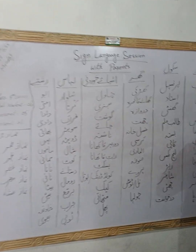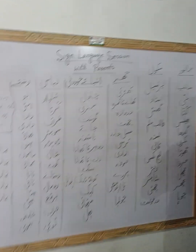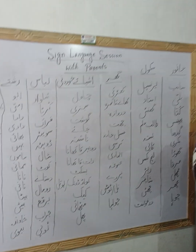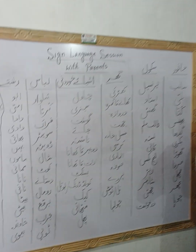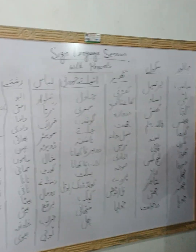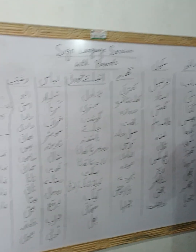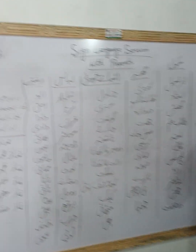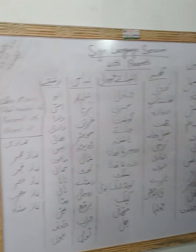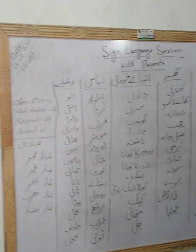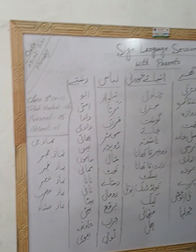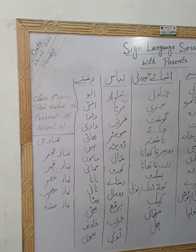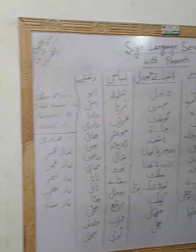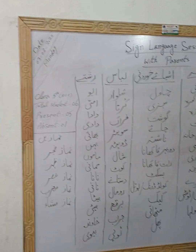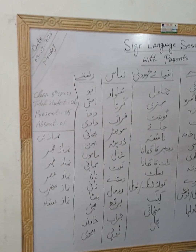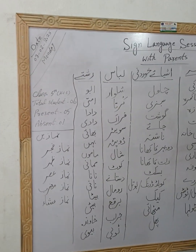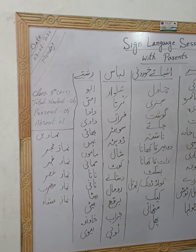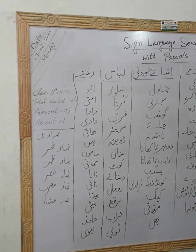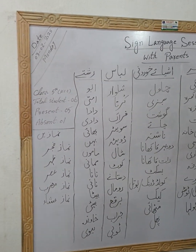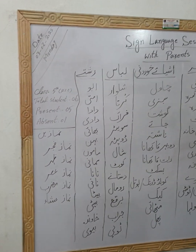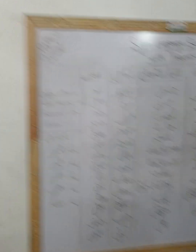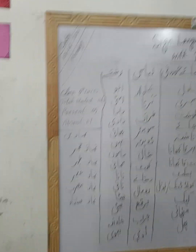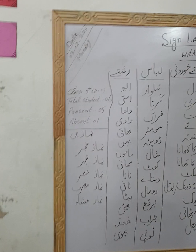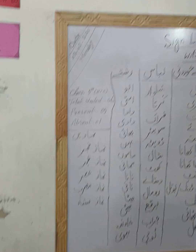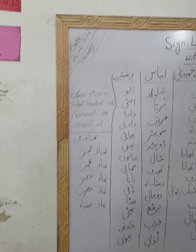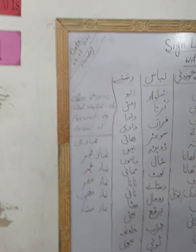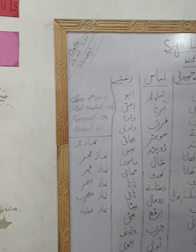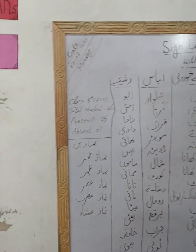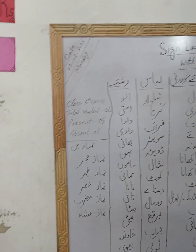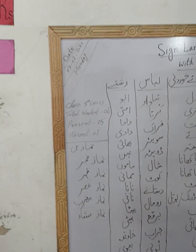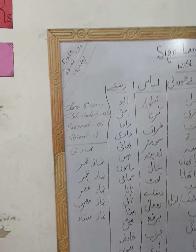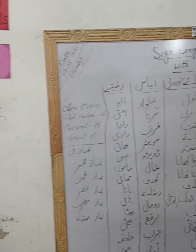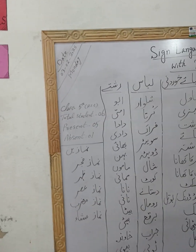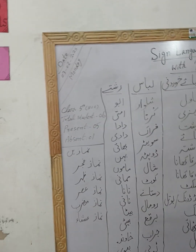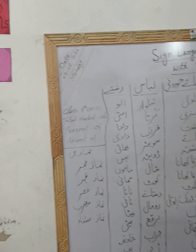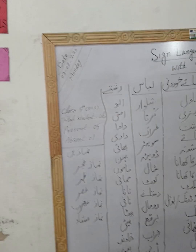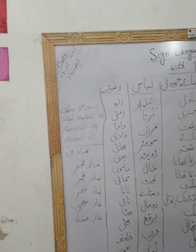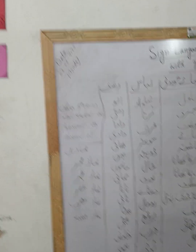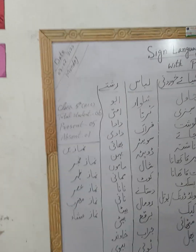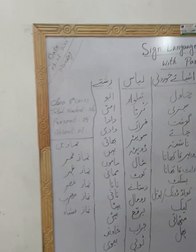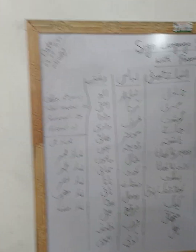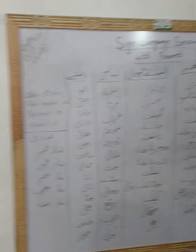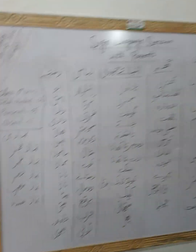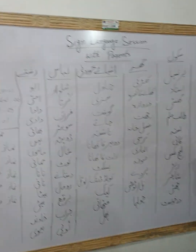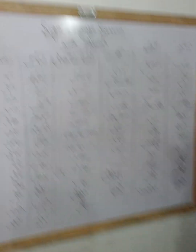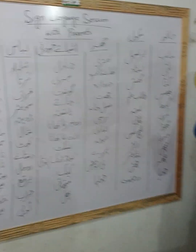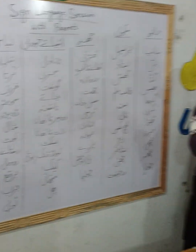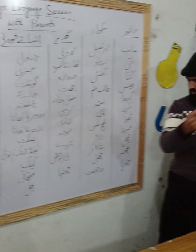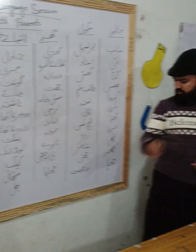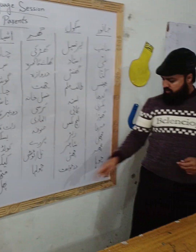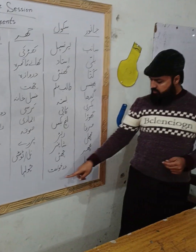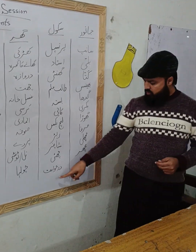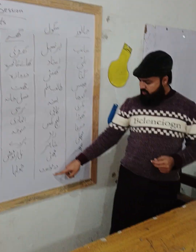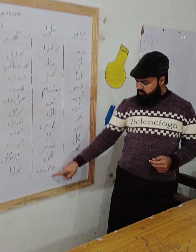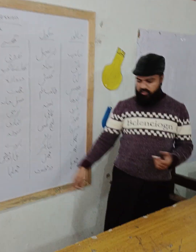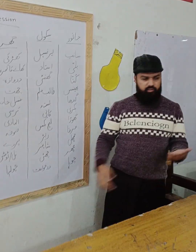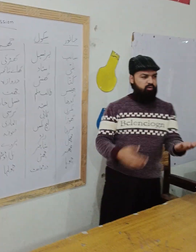शॉर्पनर को शॉर्प किया जाता है। छुट्टी का इशारा ये होता है, ठीक है, ये छुट्टी का इशारा। और इस तरह दरख्वास्त है, दरख्वास्त क्या